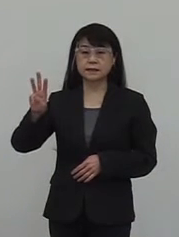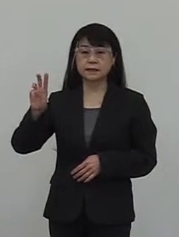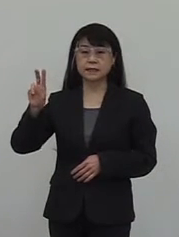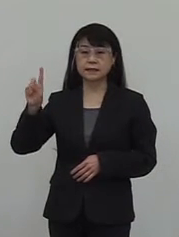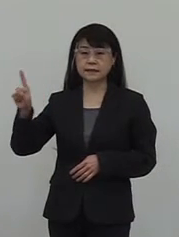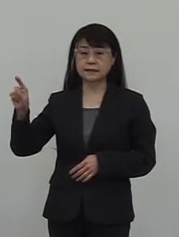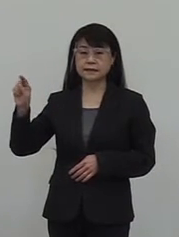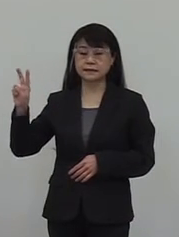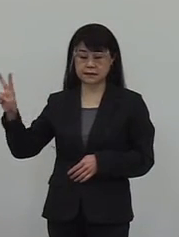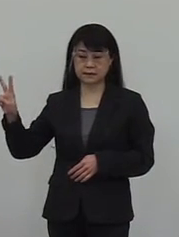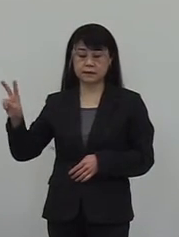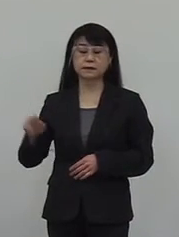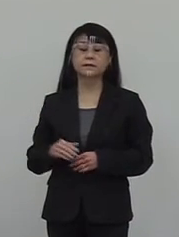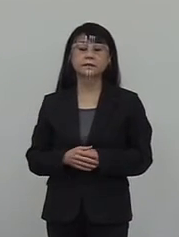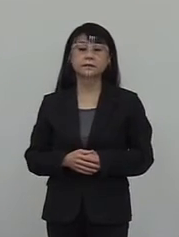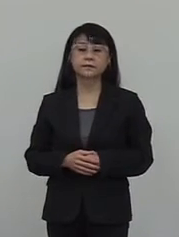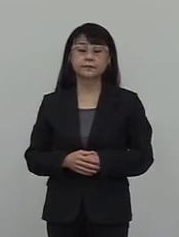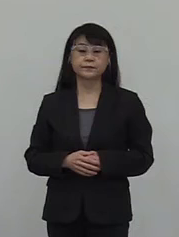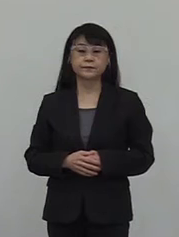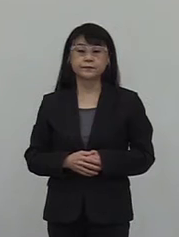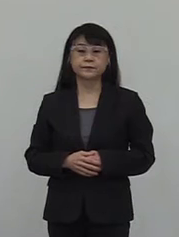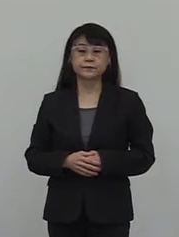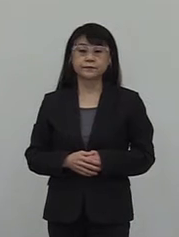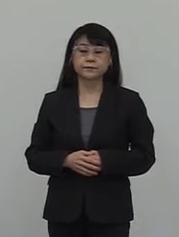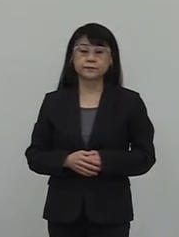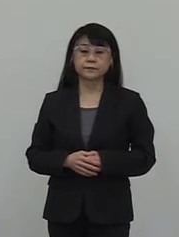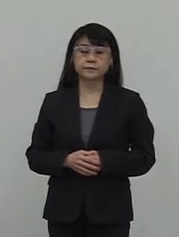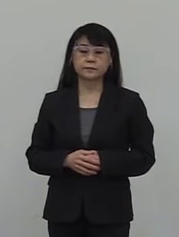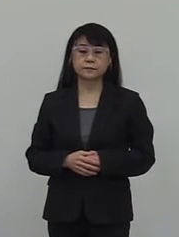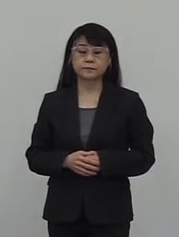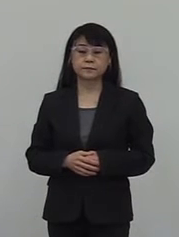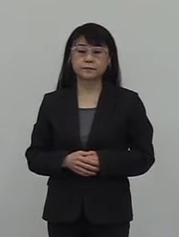22312番こちらになります。